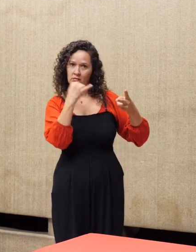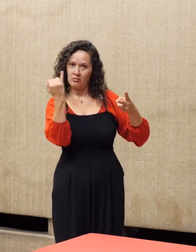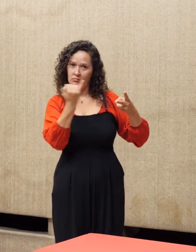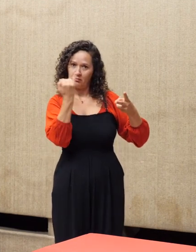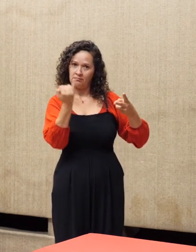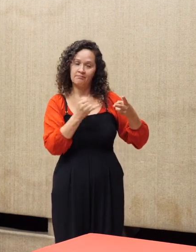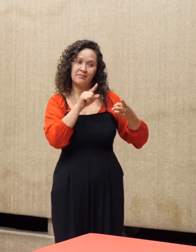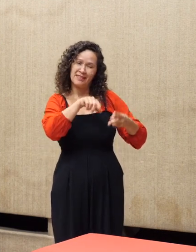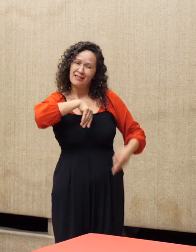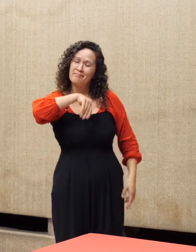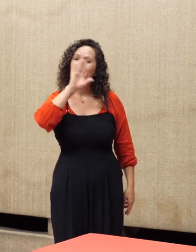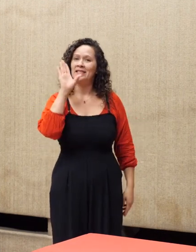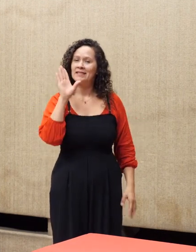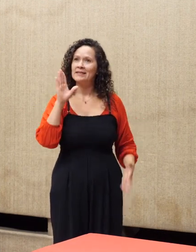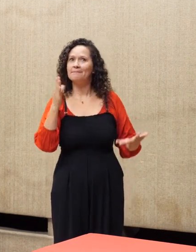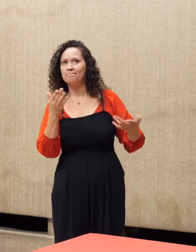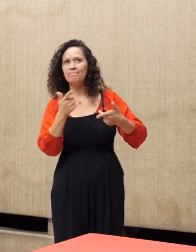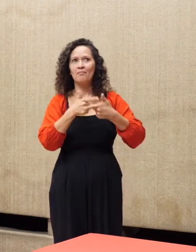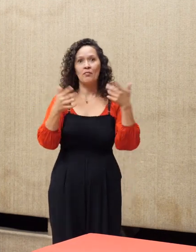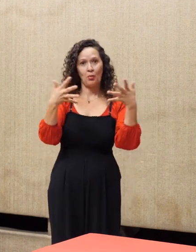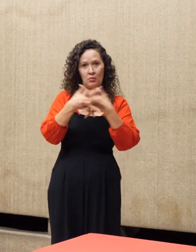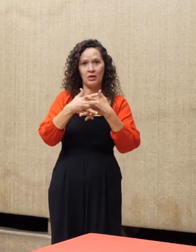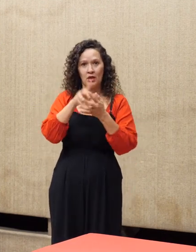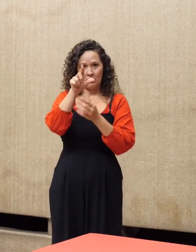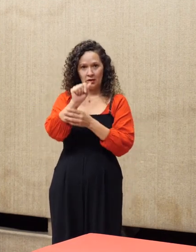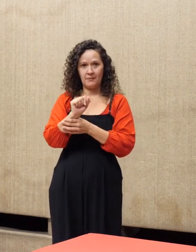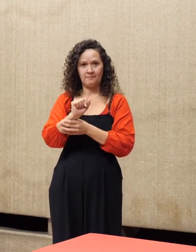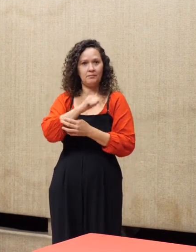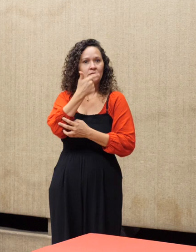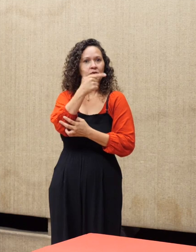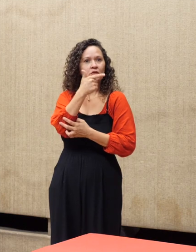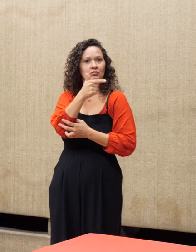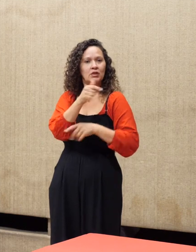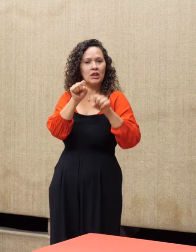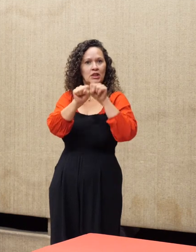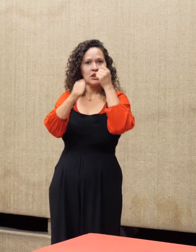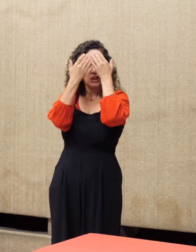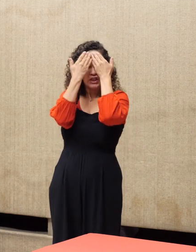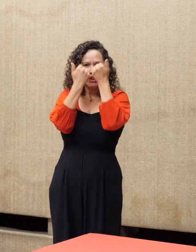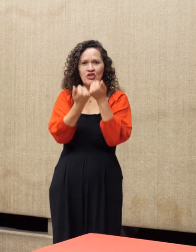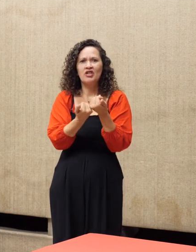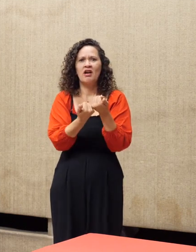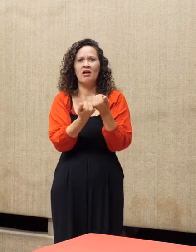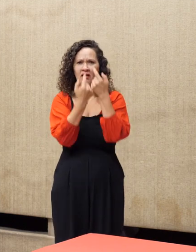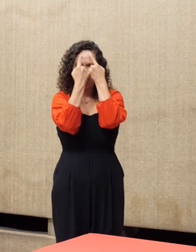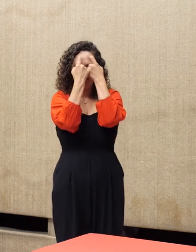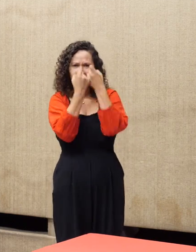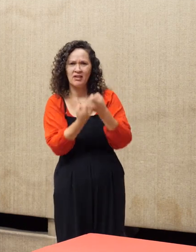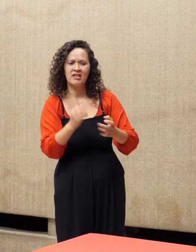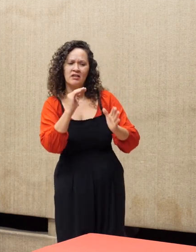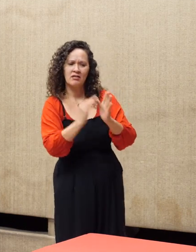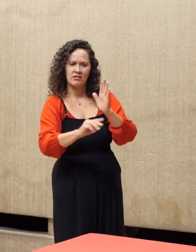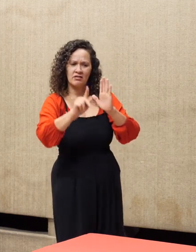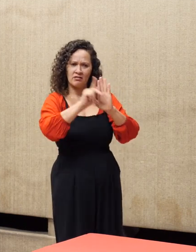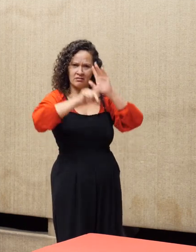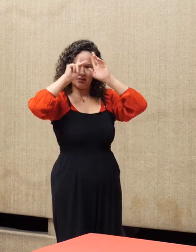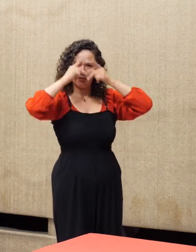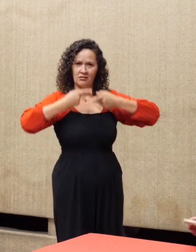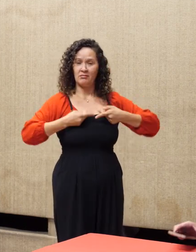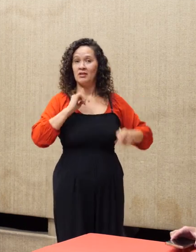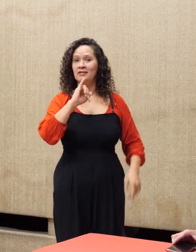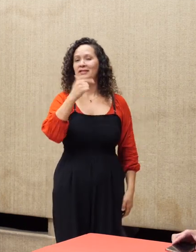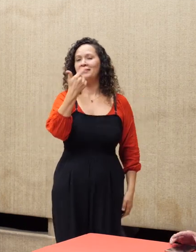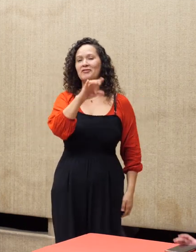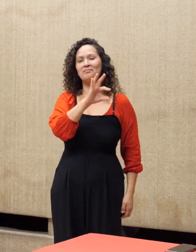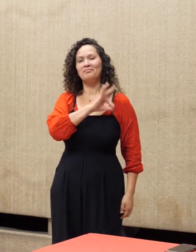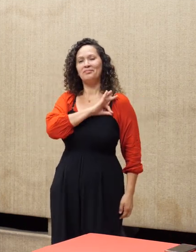aí é muito mais problemático, é que não existe violação de direitos humanos sistemática em nosso país que não esteja a presença